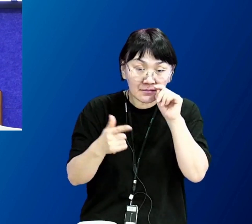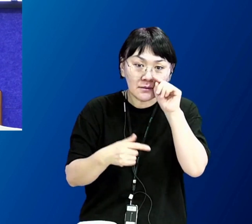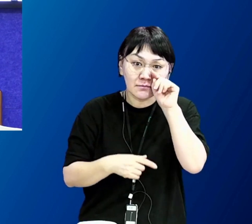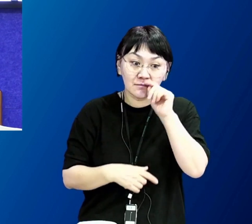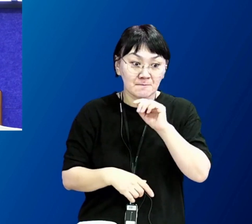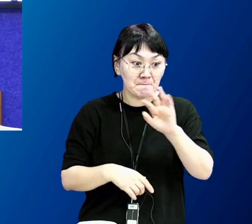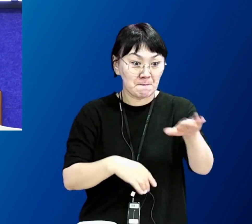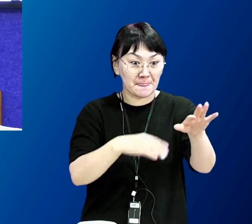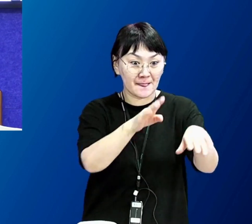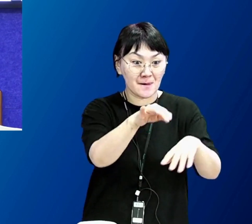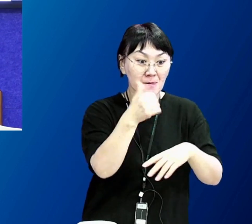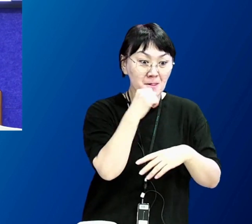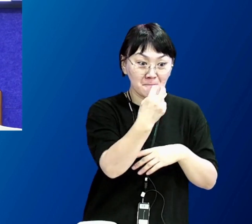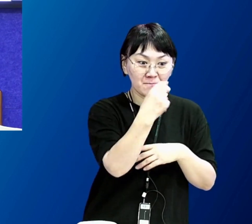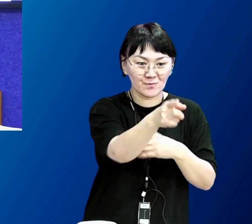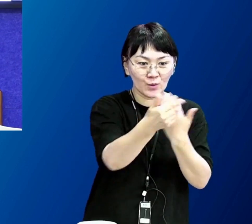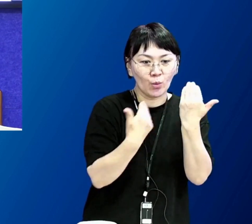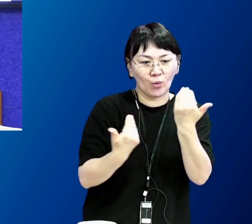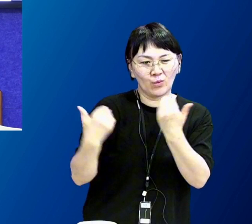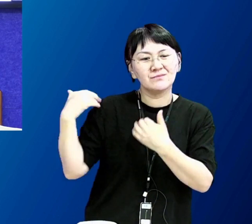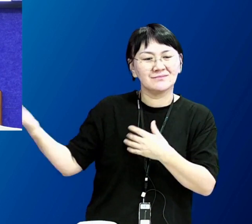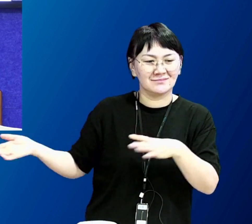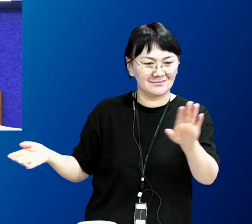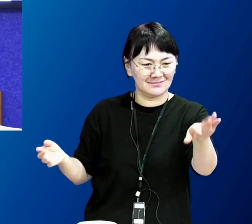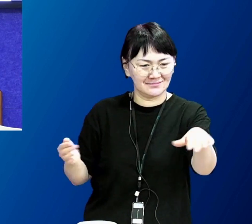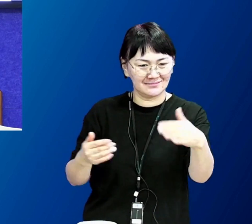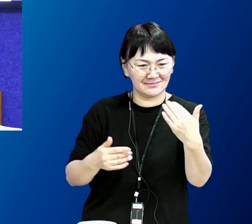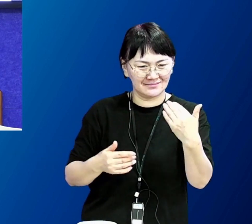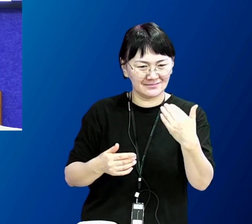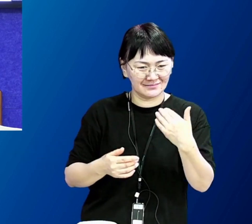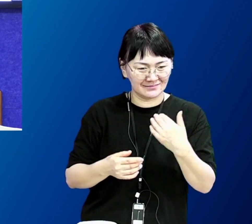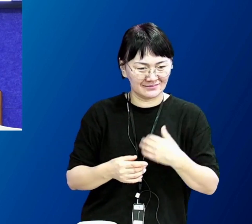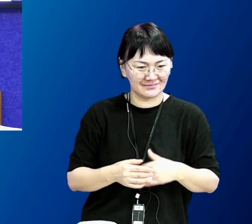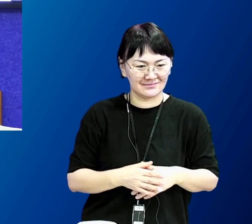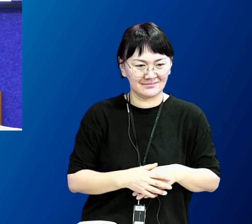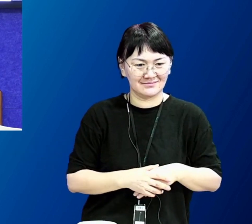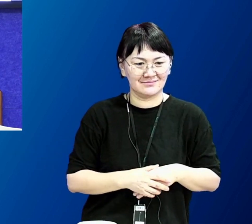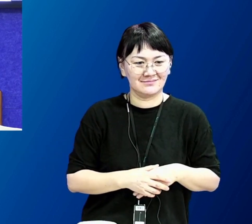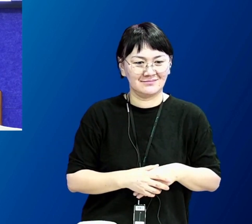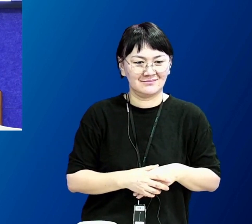Наша манай тэр ихчэн штт бити хүүхдтэй зүгээр ээ за бити оролдоо те үгүй хүүхд